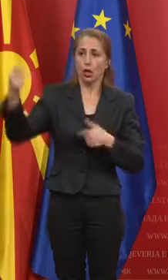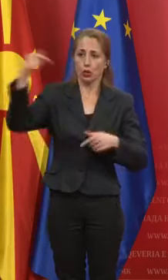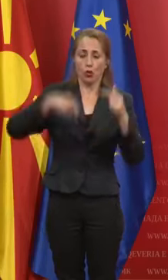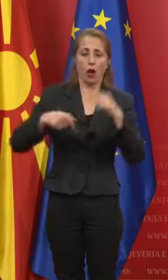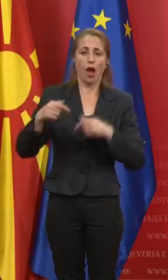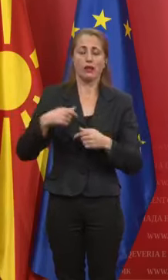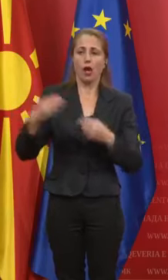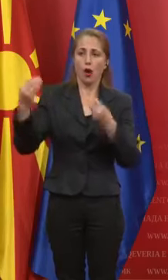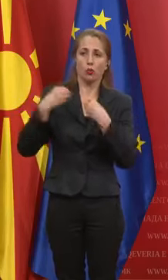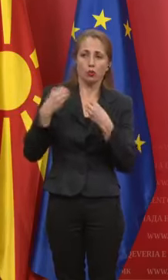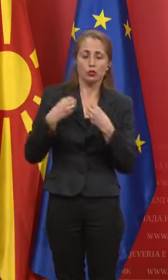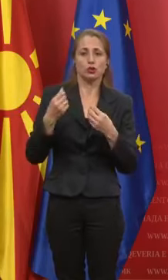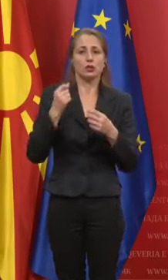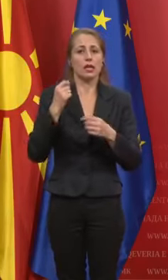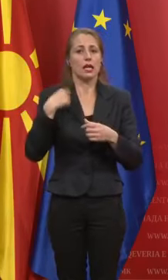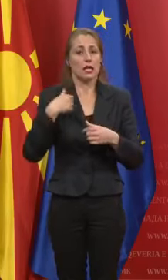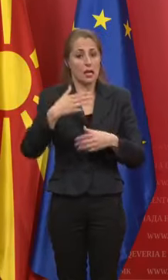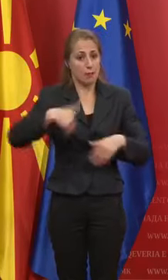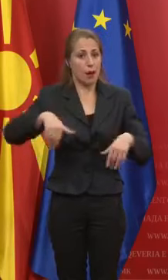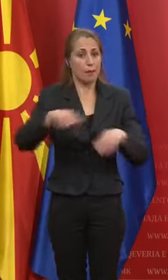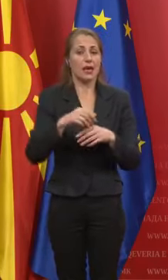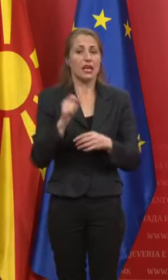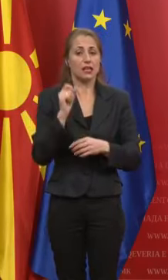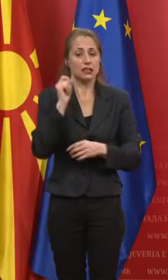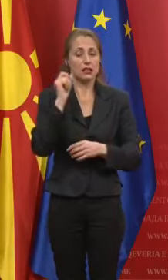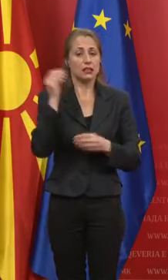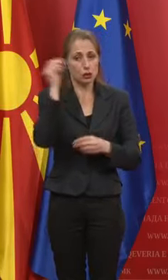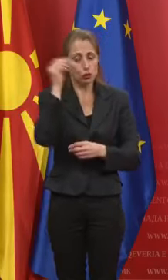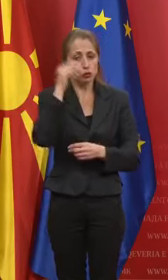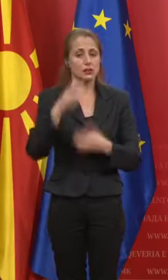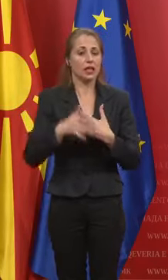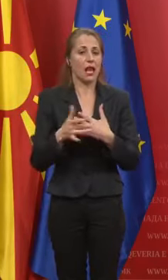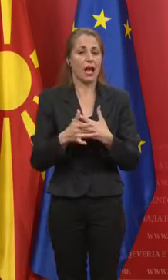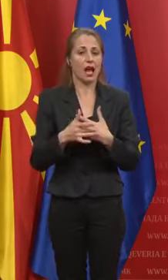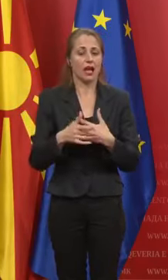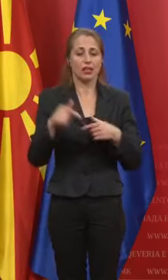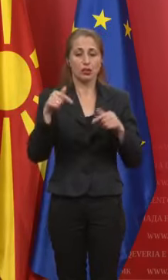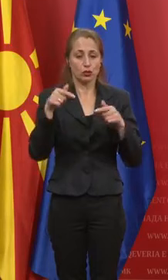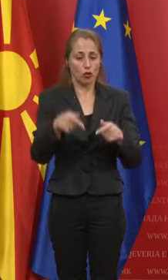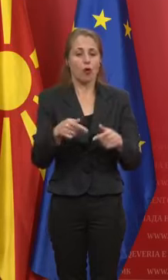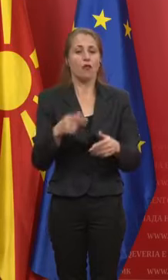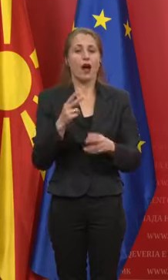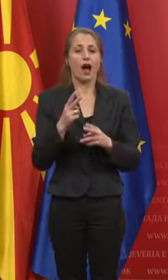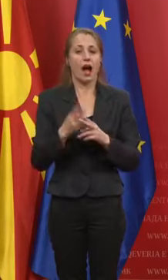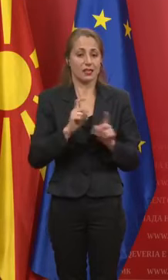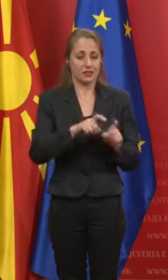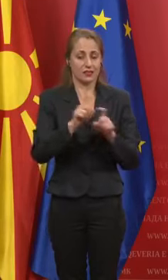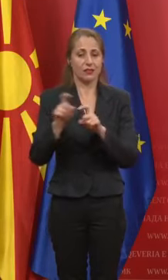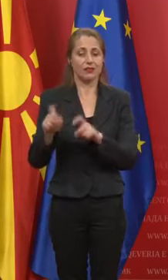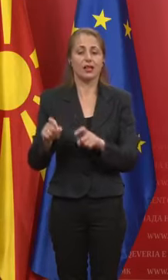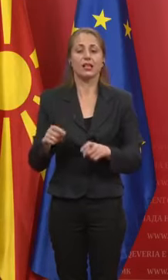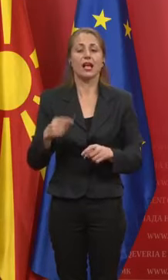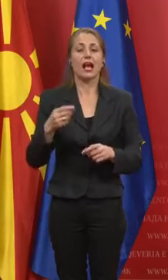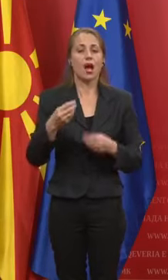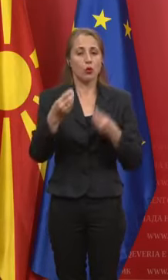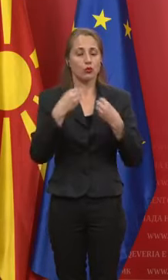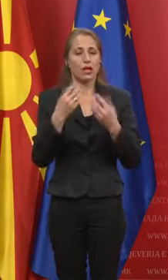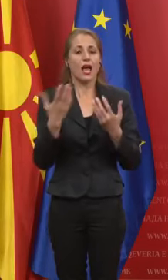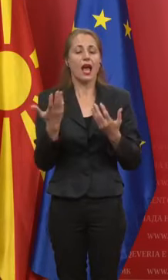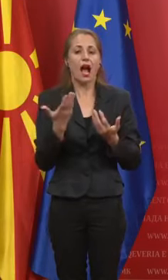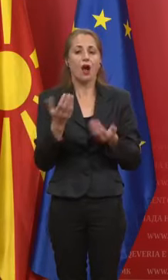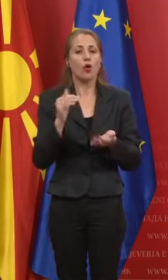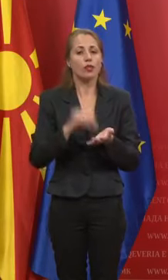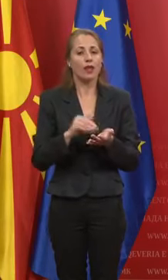многу искусни на лекари. Дури знаат и со оваа непредвидлива болест како да се однесуваат и да третираат, имајќи предвид